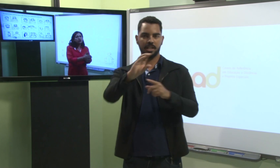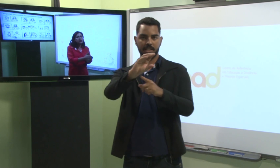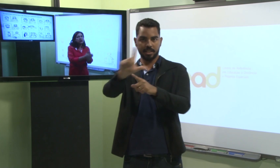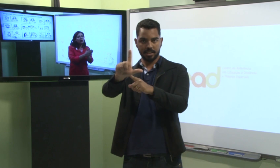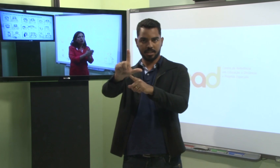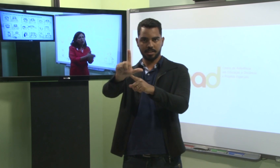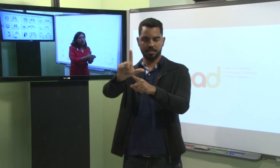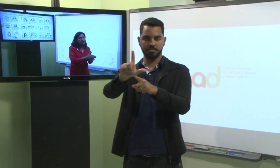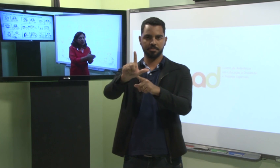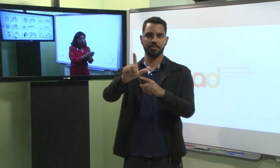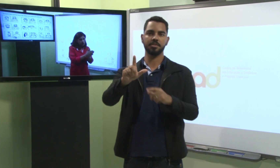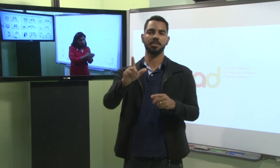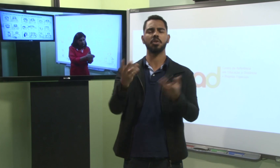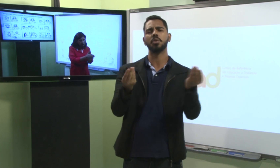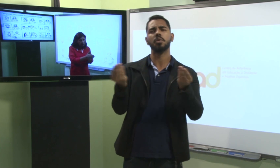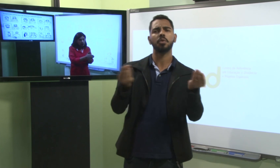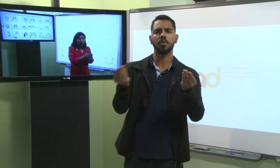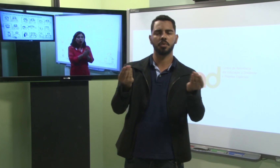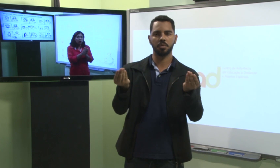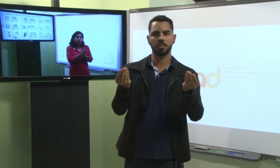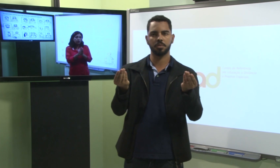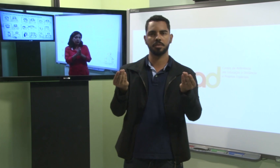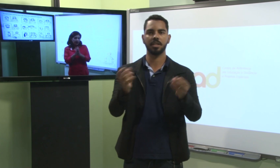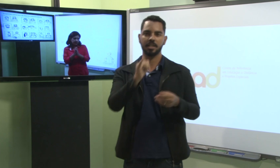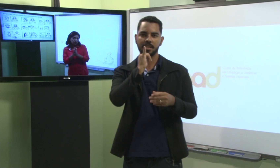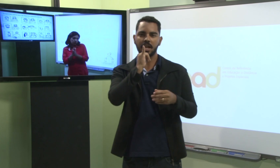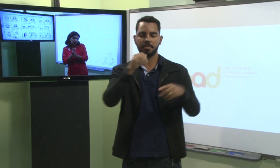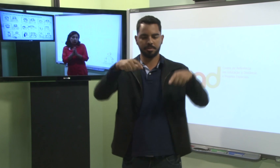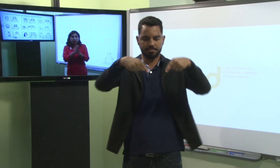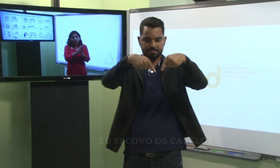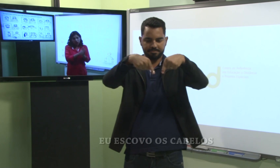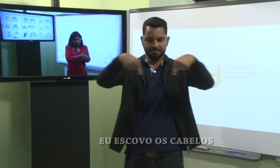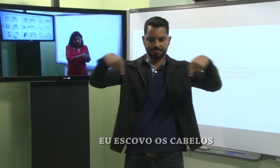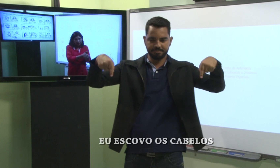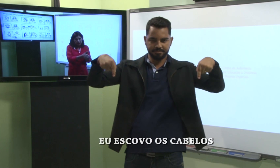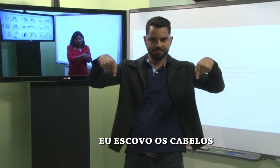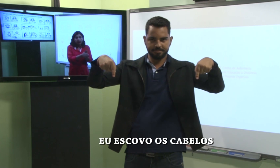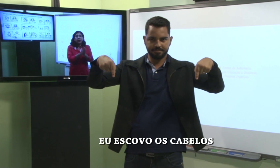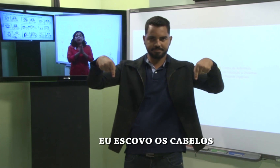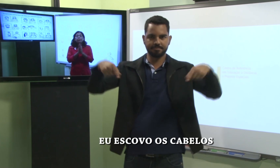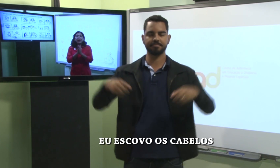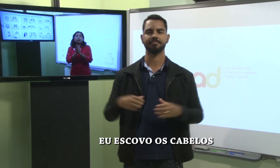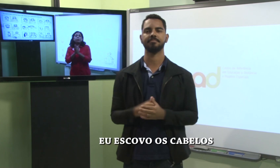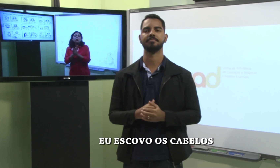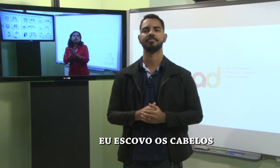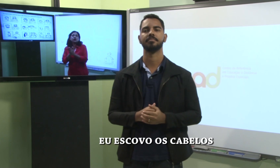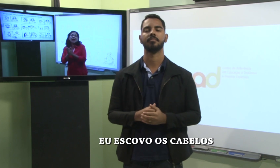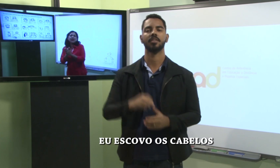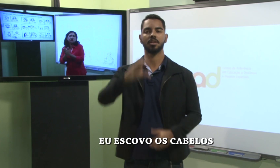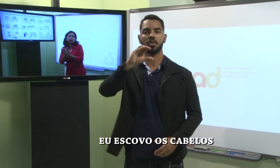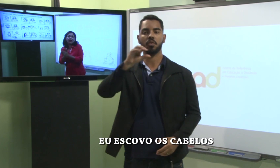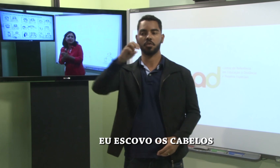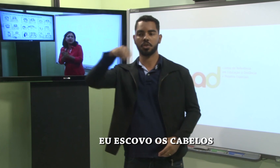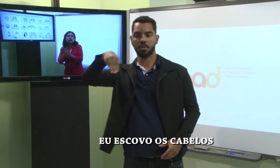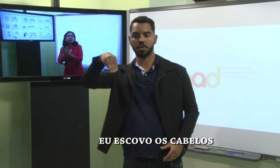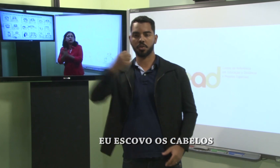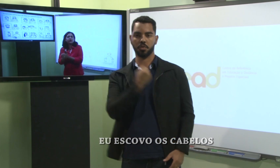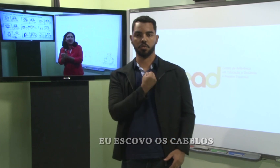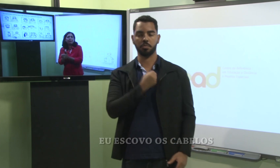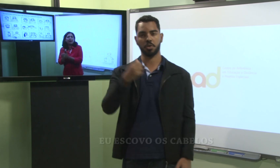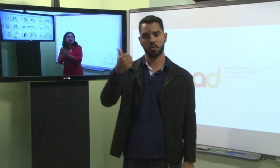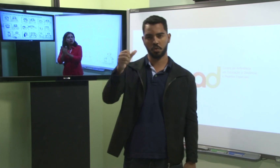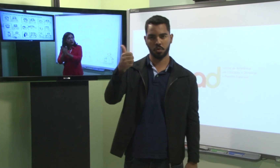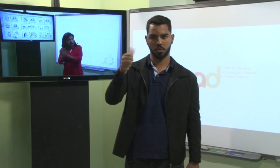que aglutina o objeto escova, configuração de mão em 11, para o ponto de articulação